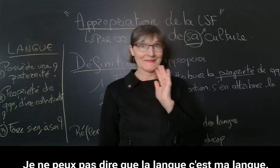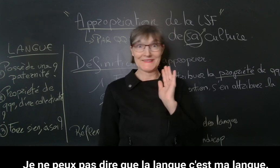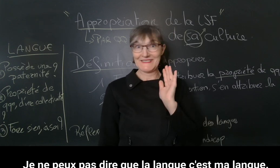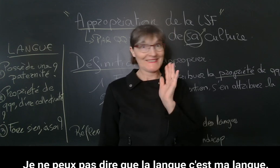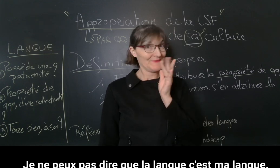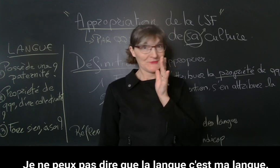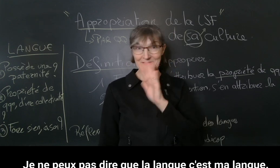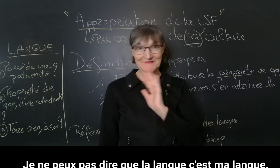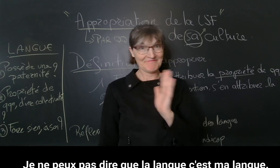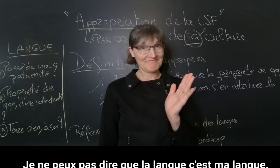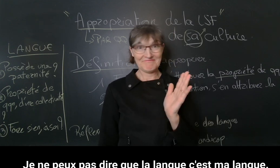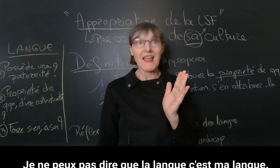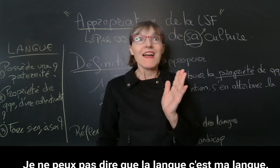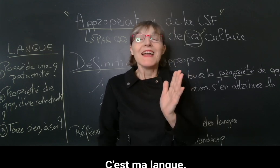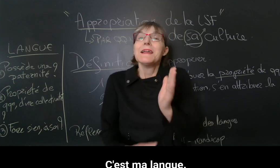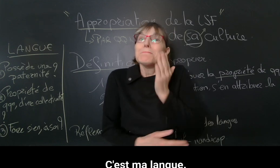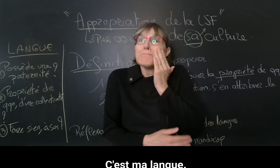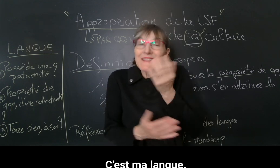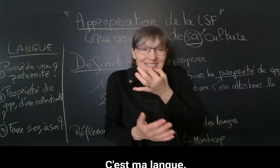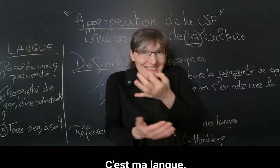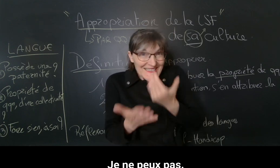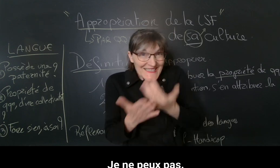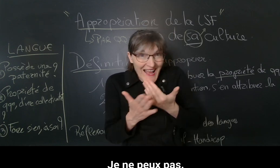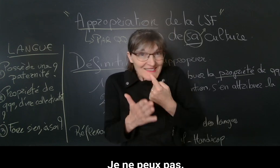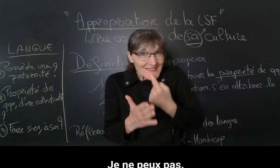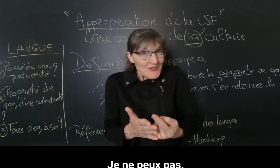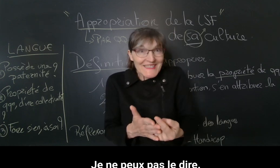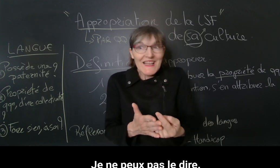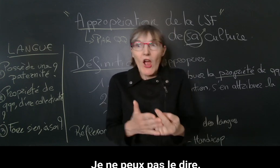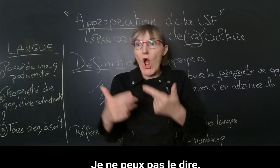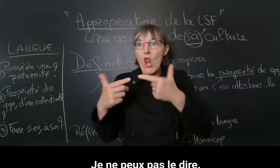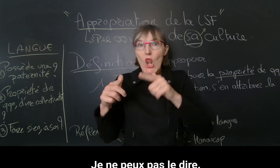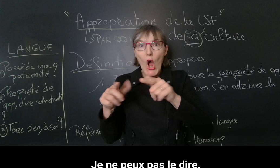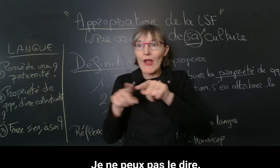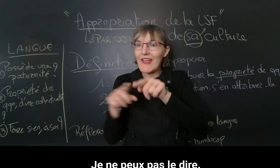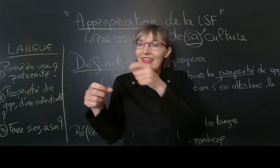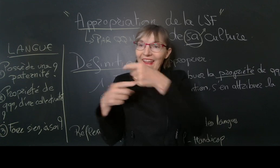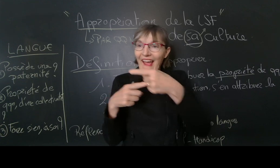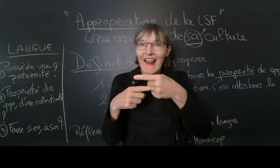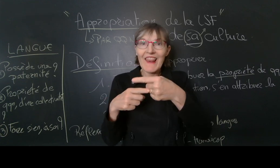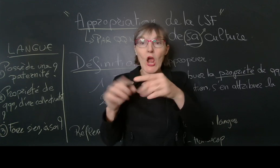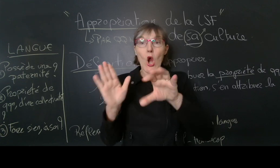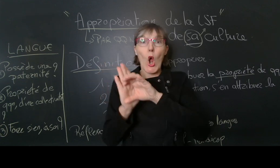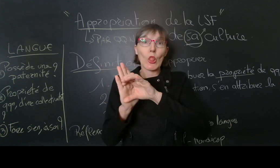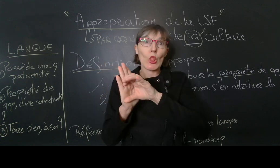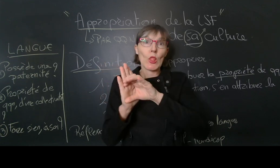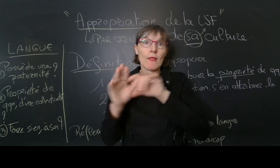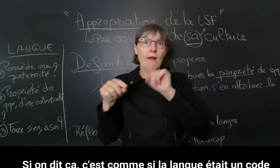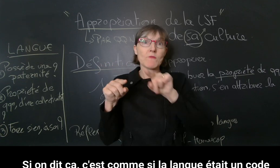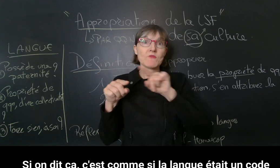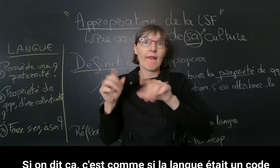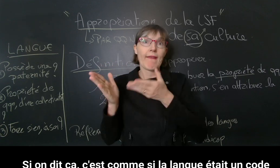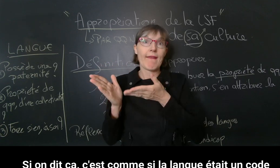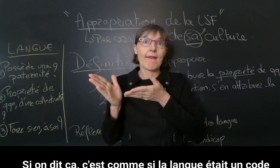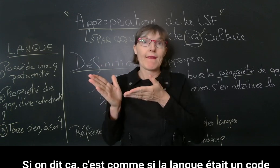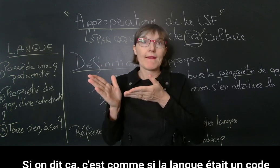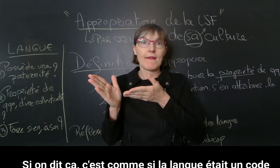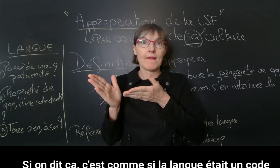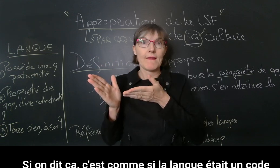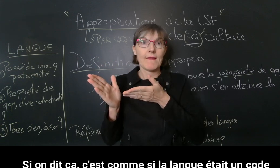la langue c'est ma langue c'est ma langue je peux pas pas le dire si on dit ça c'est comme si c'est la